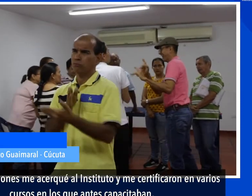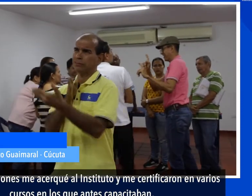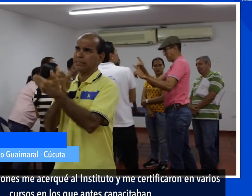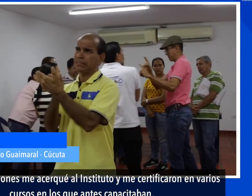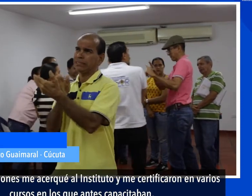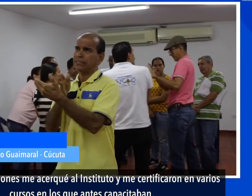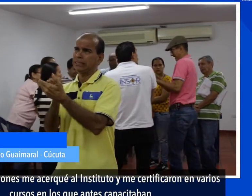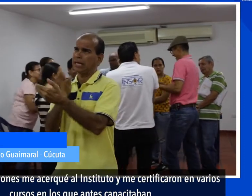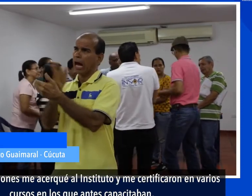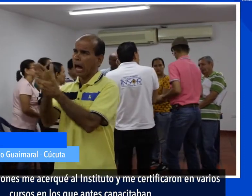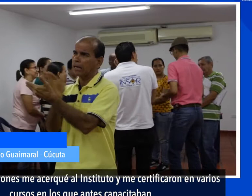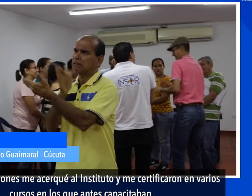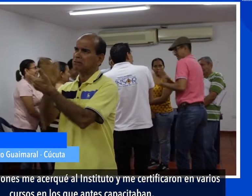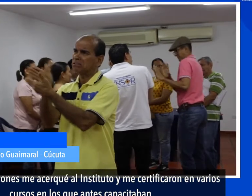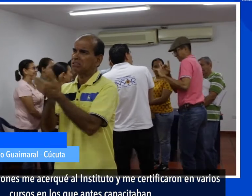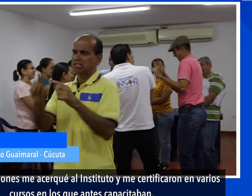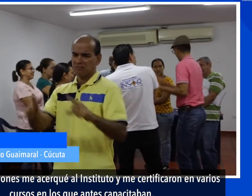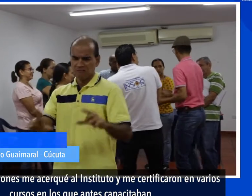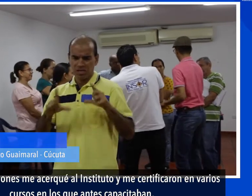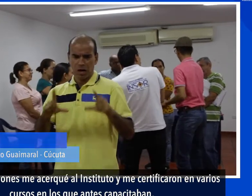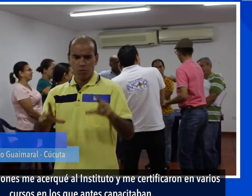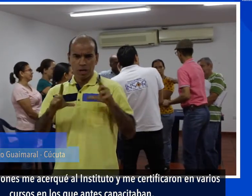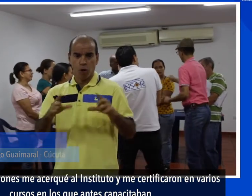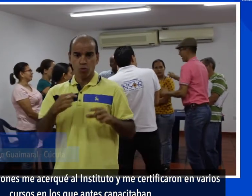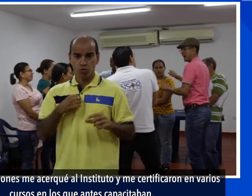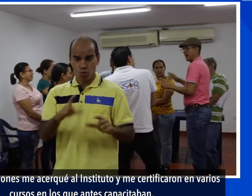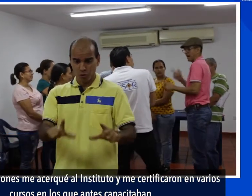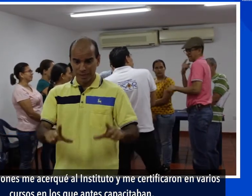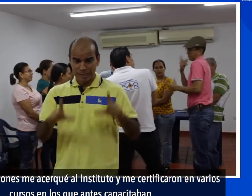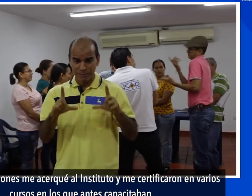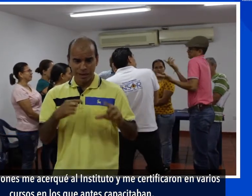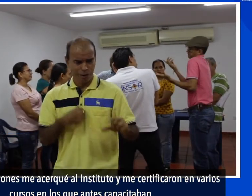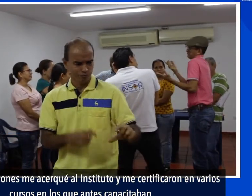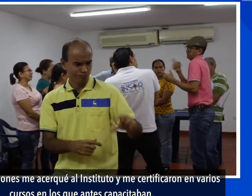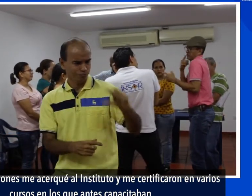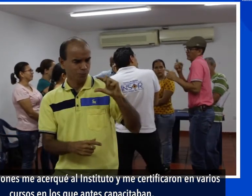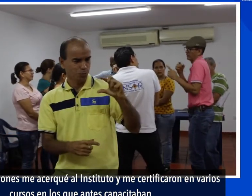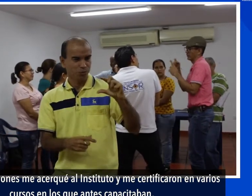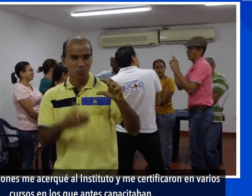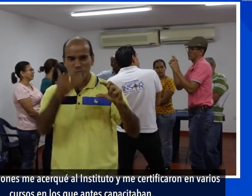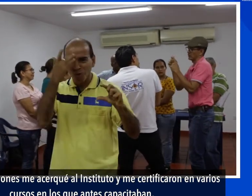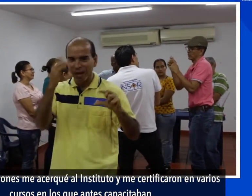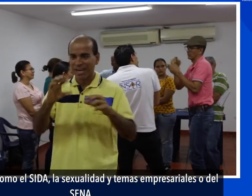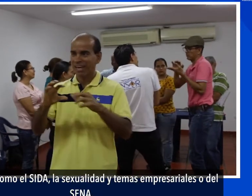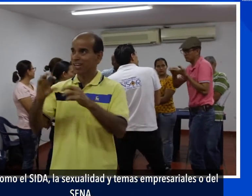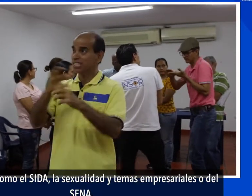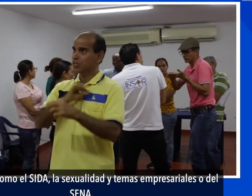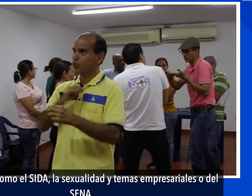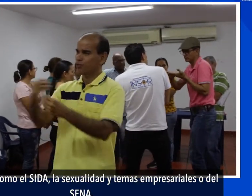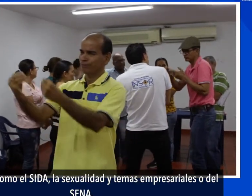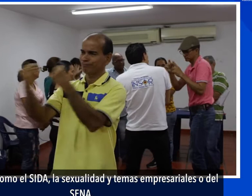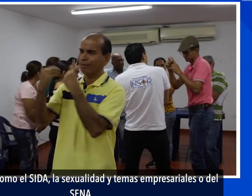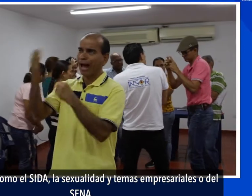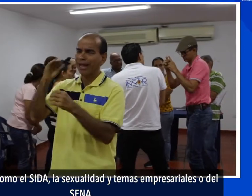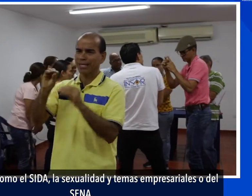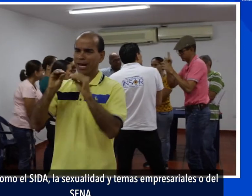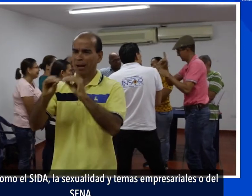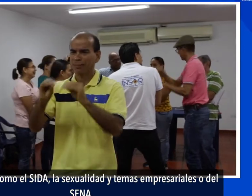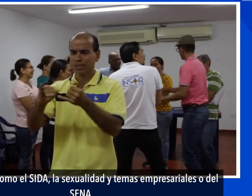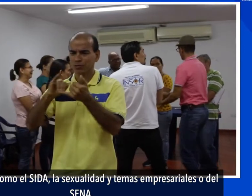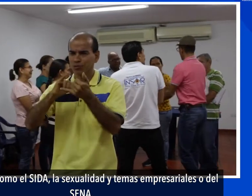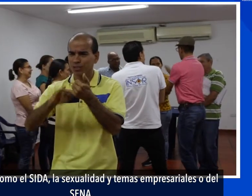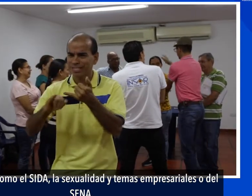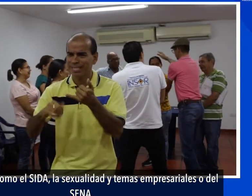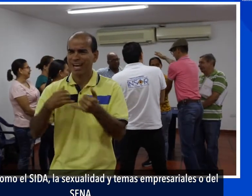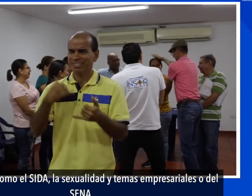En varias ocasiones me acerqué al instituto y me certificaron en varios cursos en los que antes capacitaban, sobre temas como el SIDA,